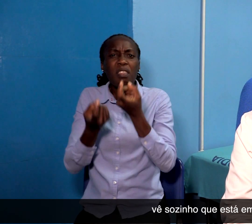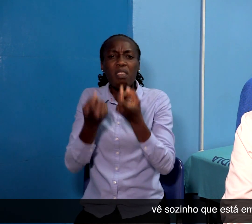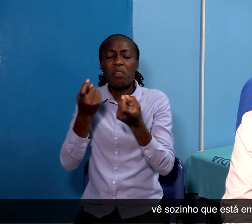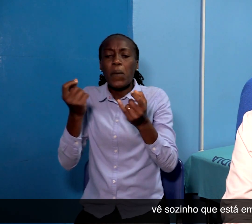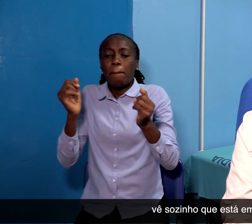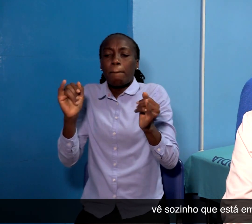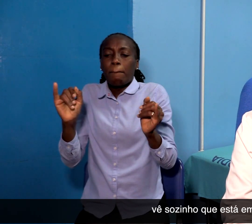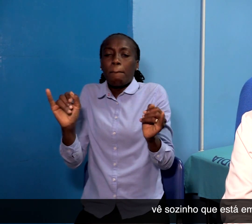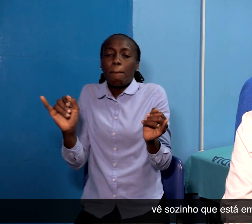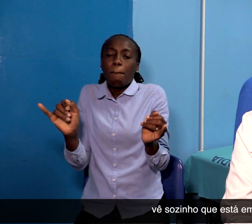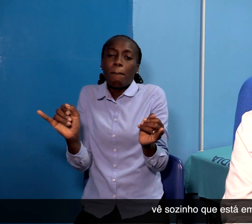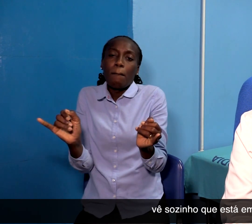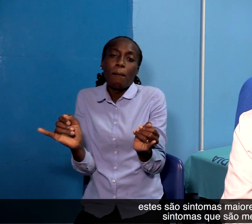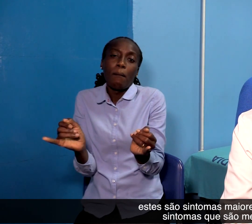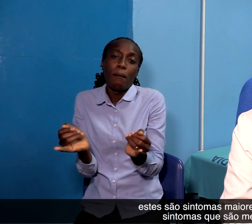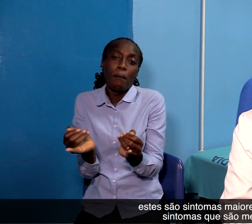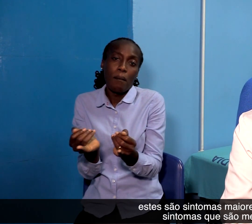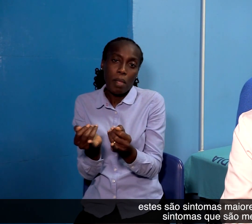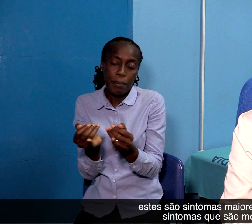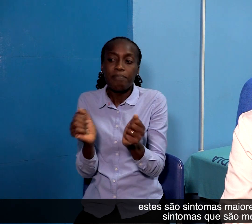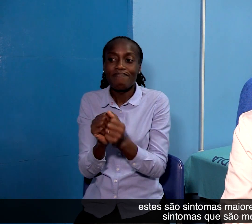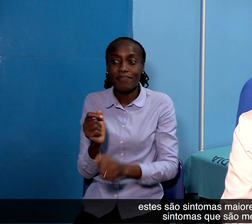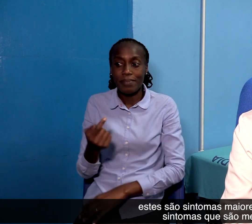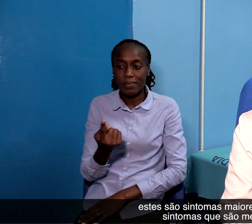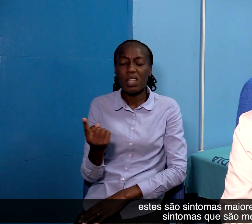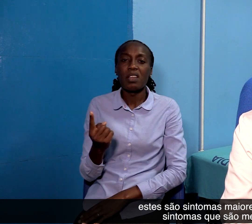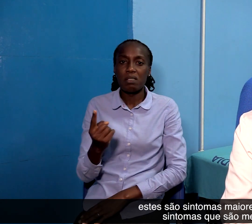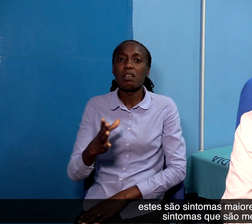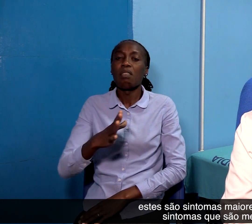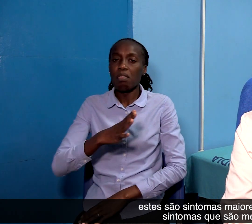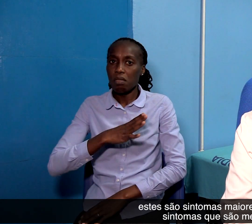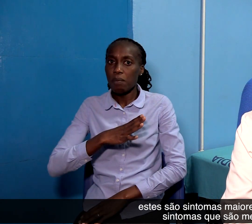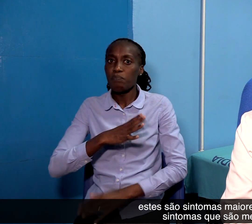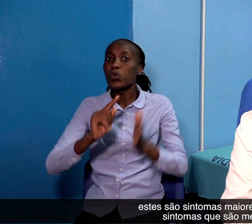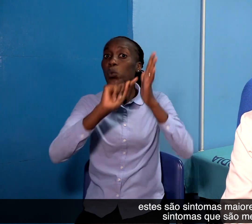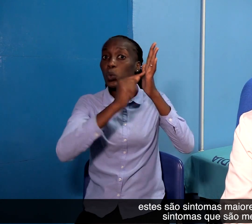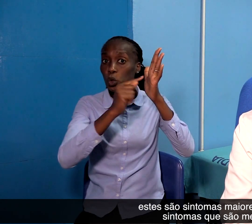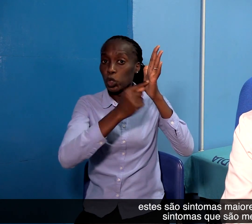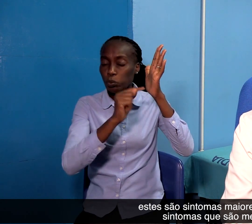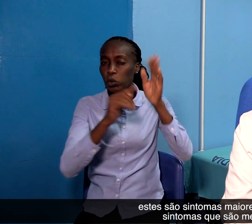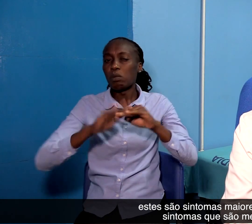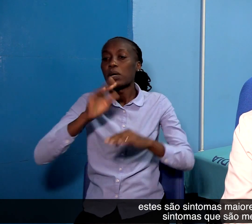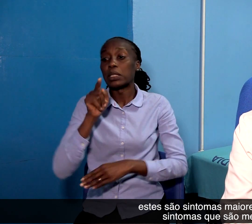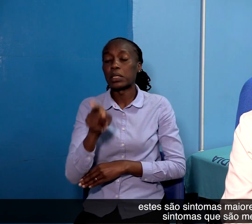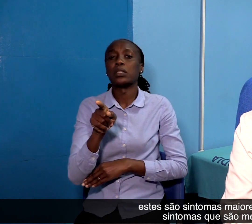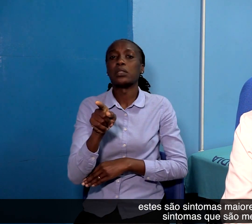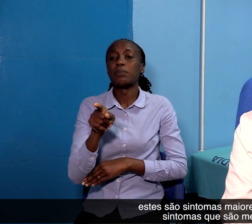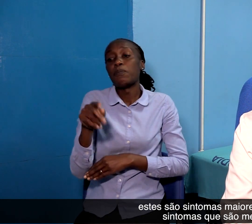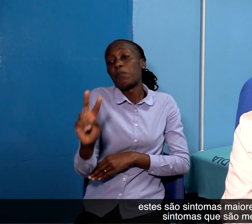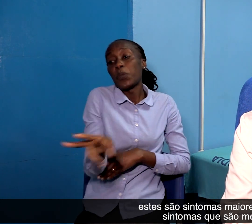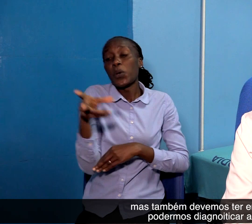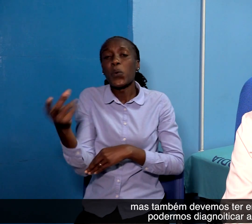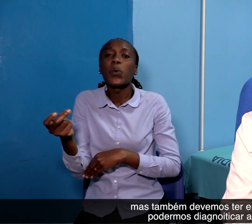vê-se o zinco está a emagrecer. Estes são os sintomas maiores, mas também existem outros que são